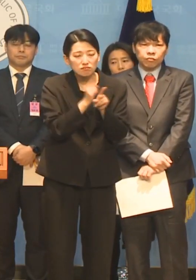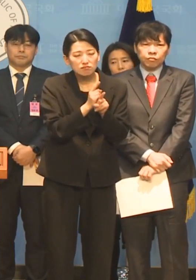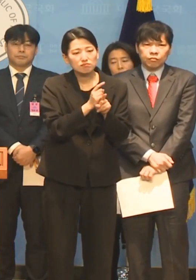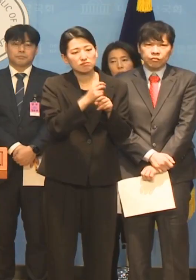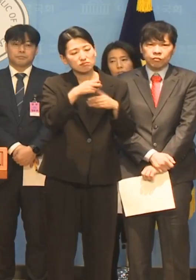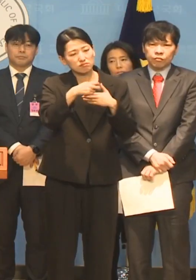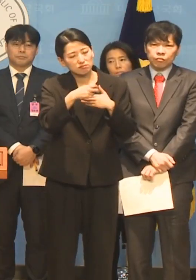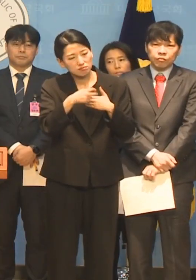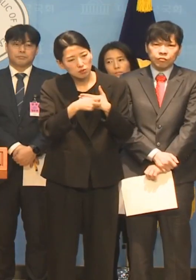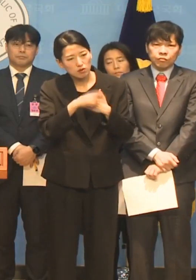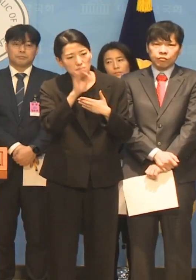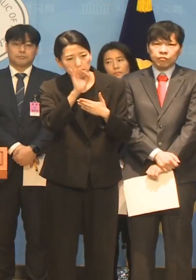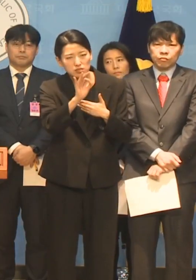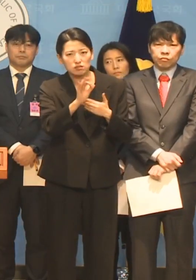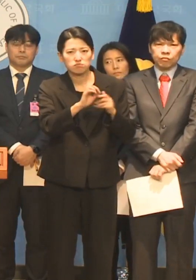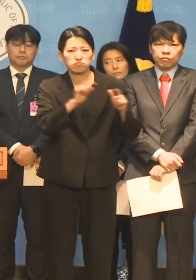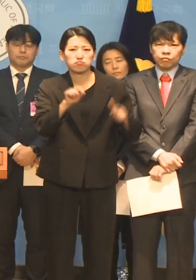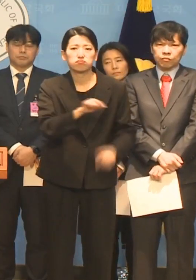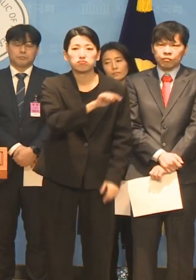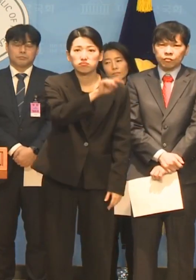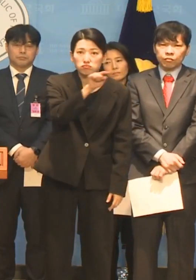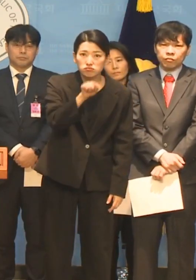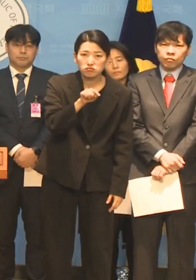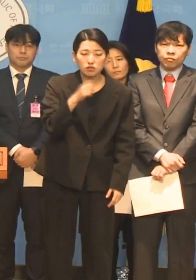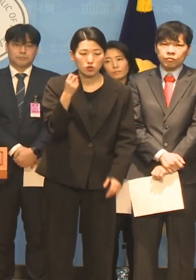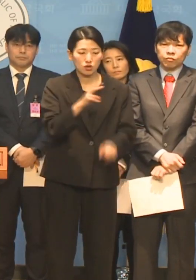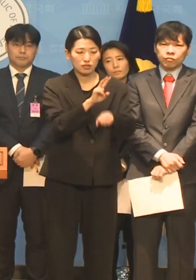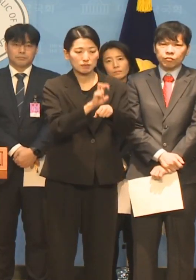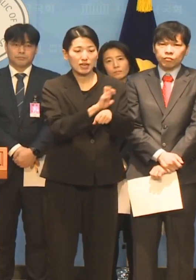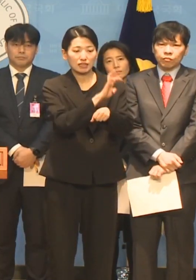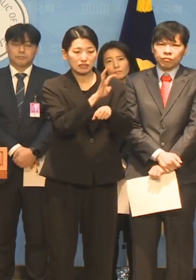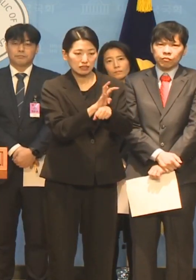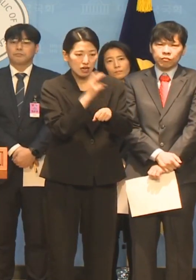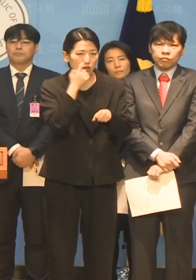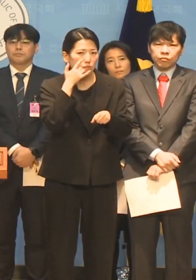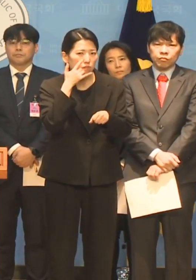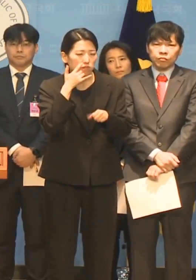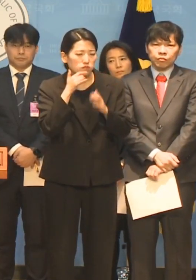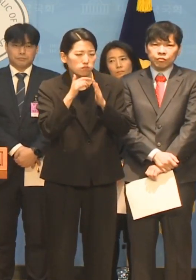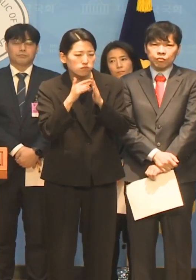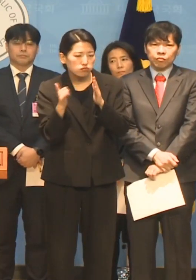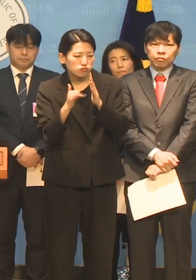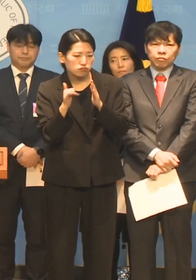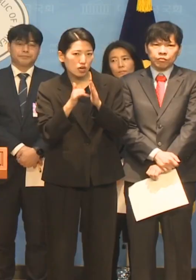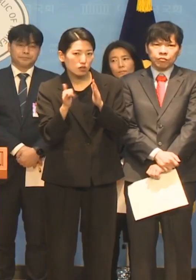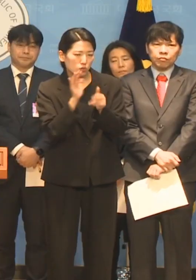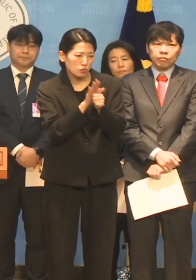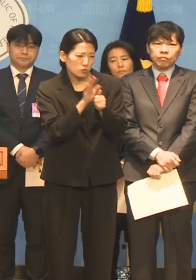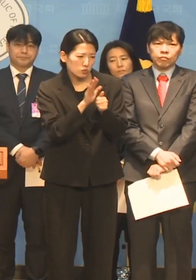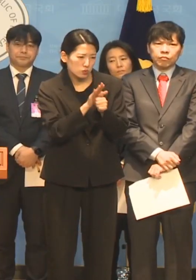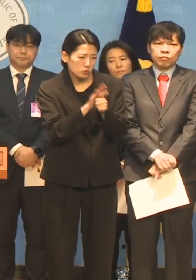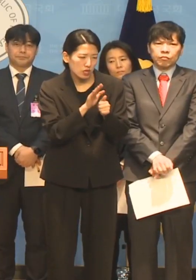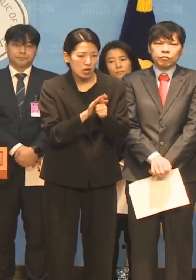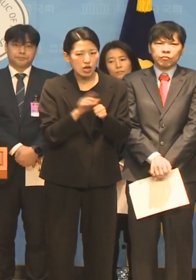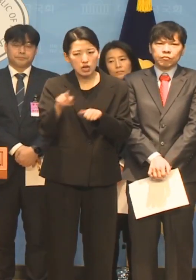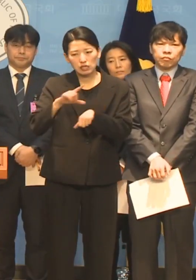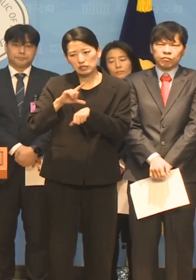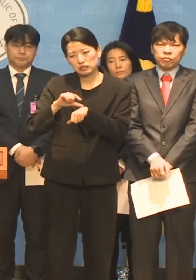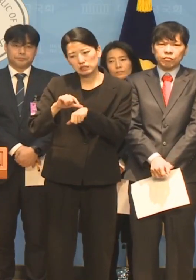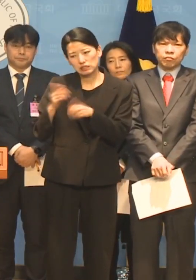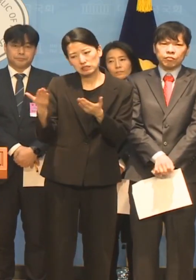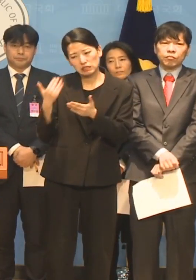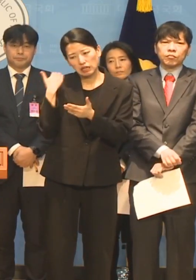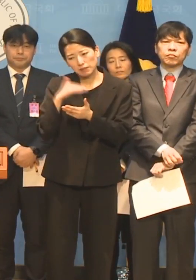또 일형당뇨병 환자를 24시간 도와야 하는 보호자의 근로기회 축소, 고용 현장에서의 차별